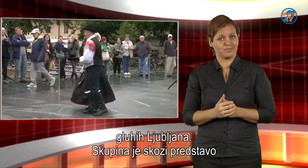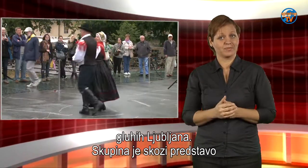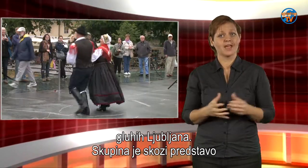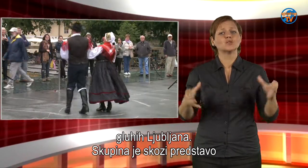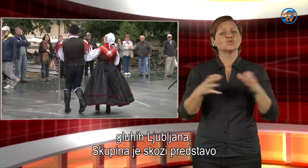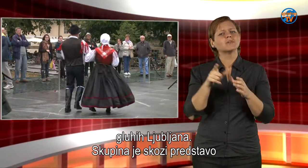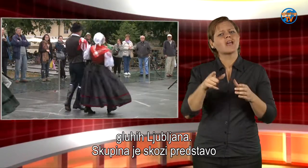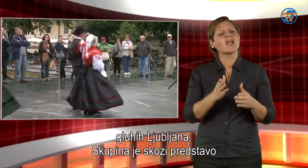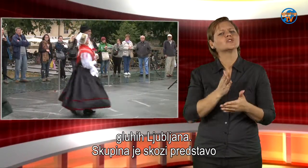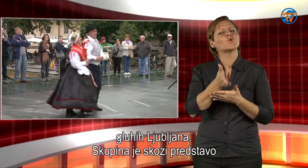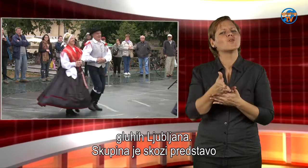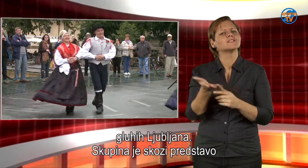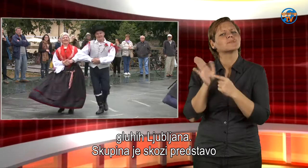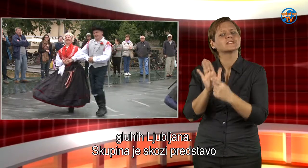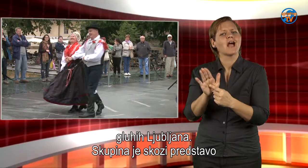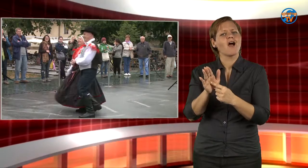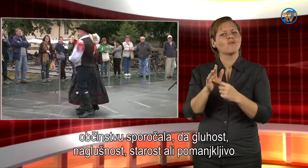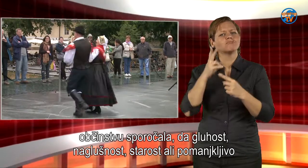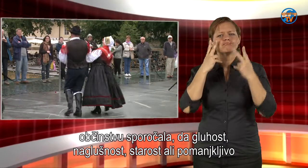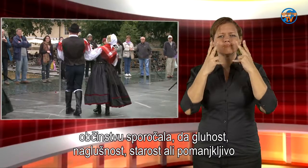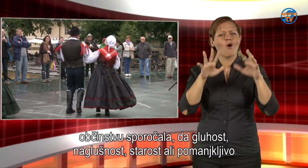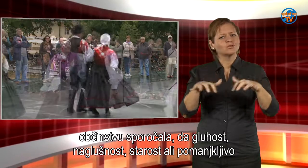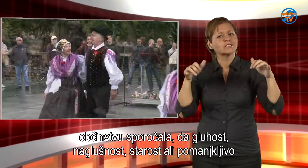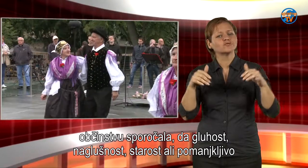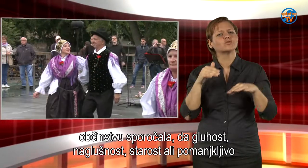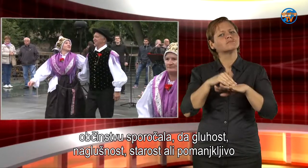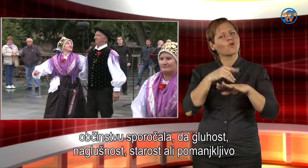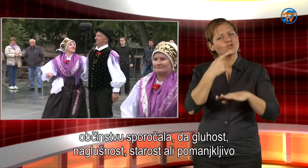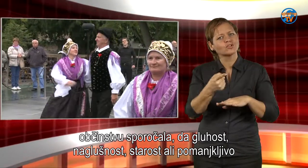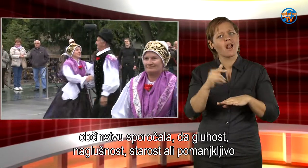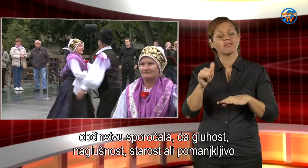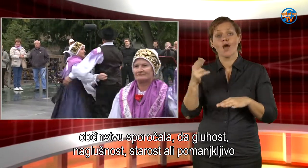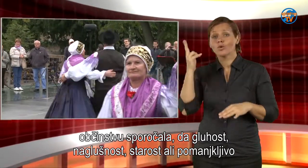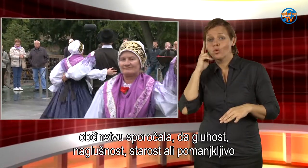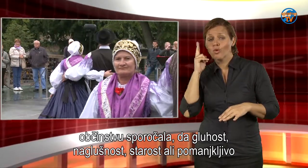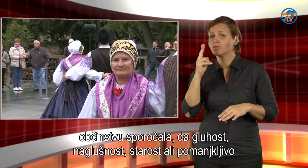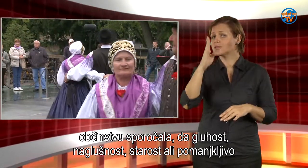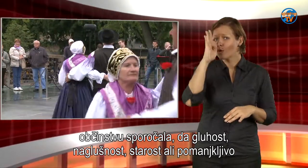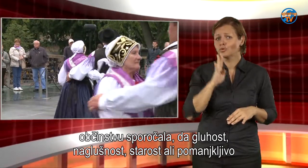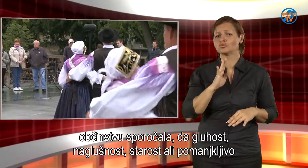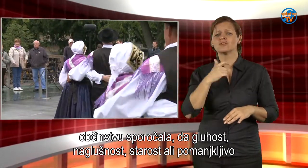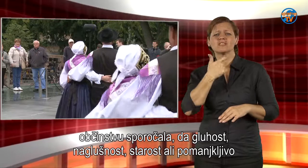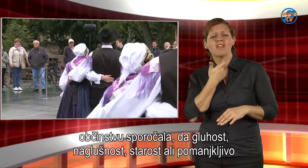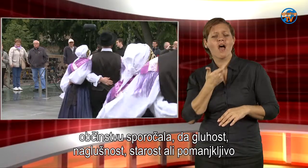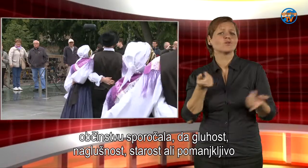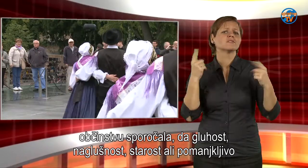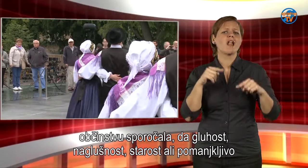gluhih Ljubljana. Skupina je skozi predstavo občinstvu sporočala, da gluhost, naglušnost, starost